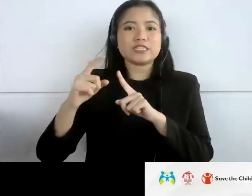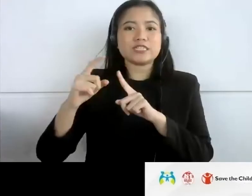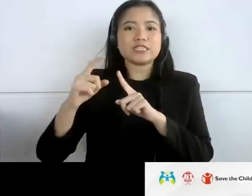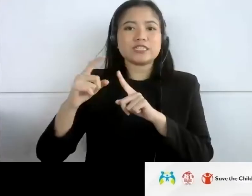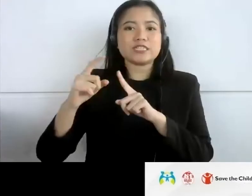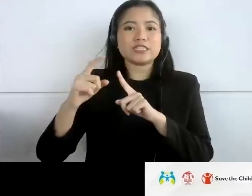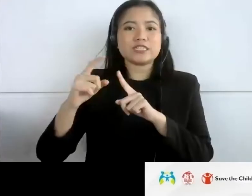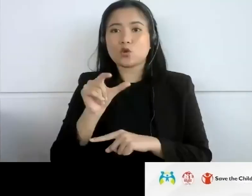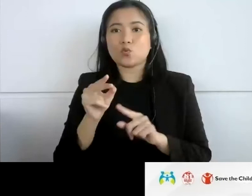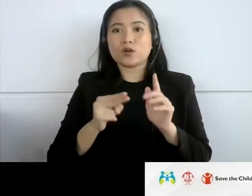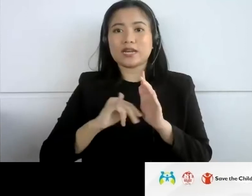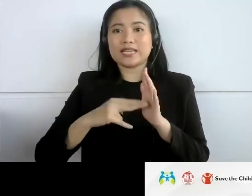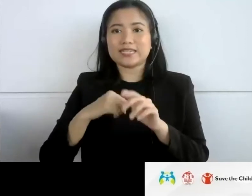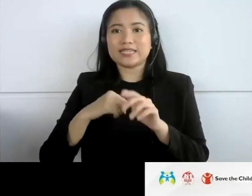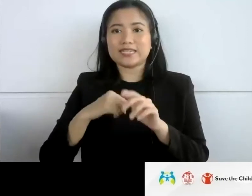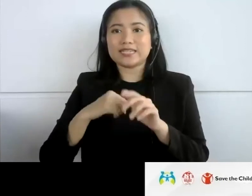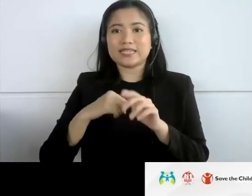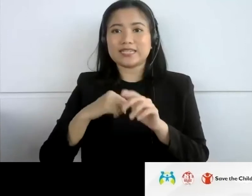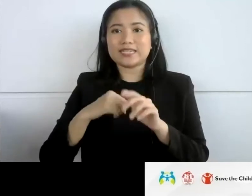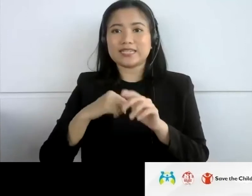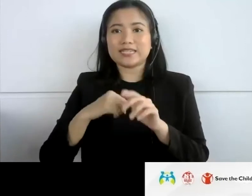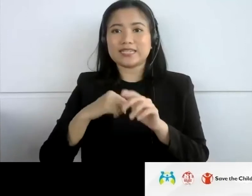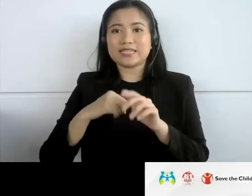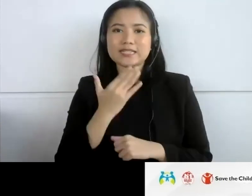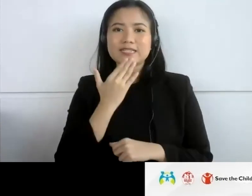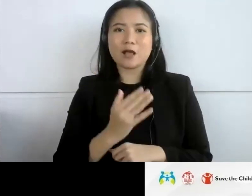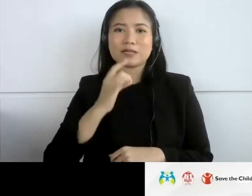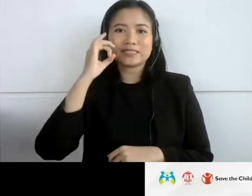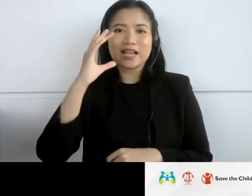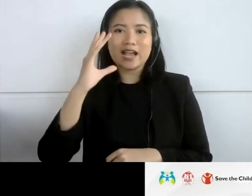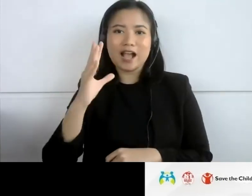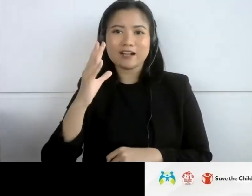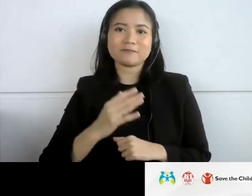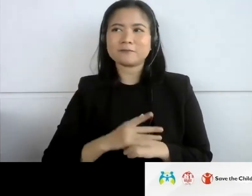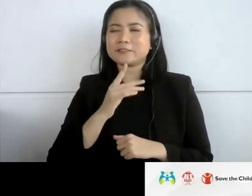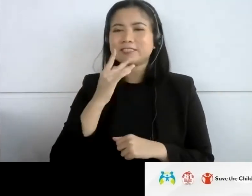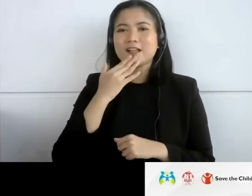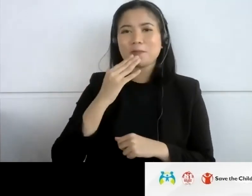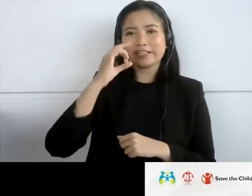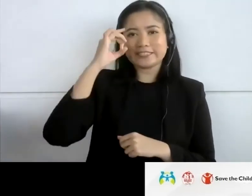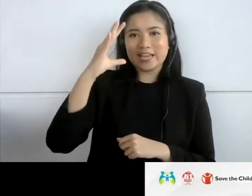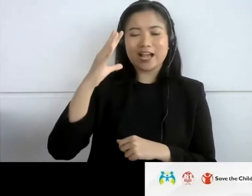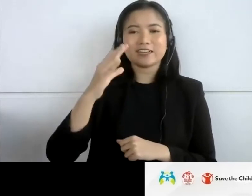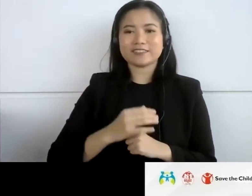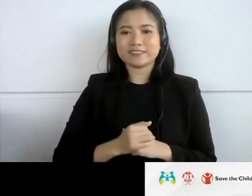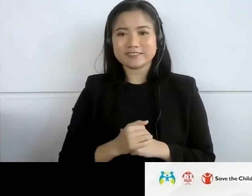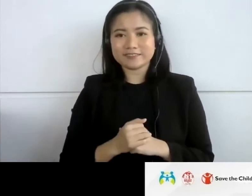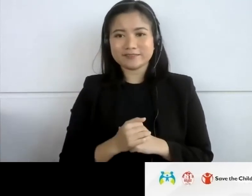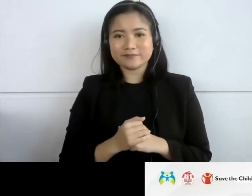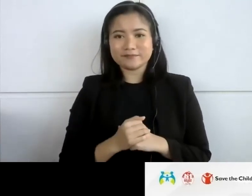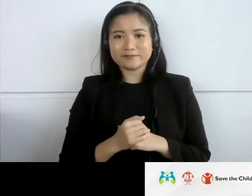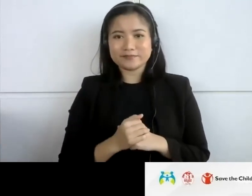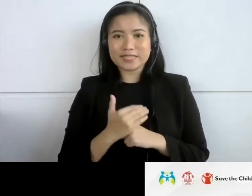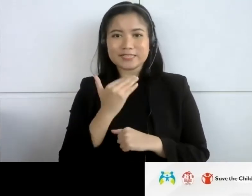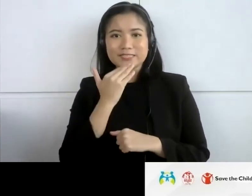Selamat siang, saya masih pagi aja. Selamat siang, Bu Ning dan juga Bu Maitra. Selamat siang, Kang Bayu. Mas